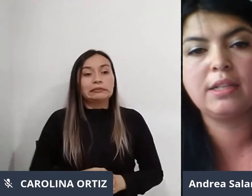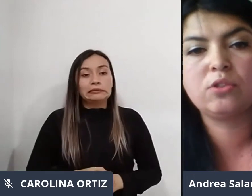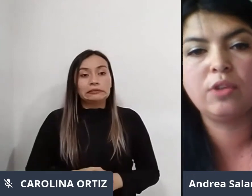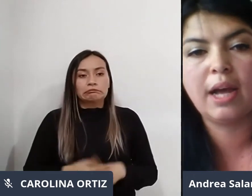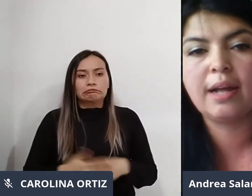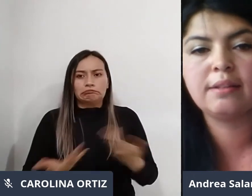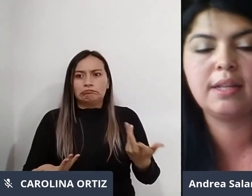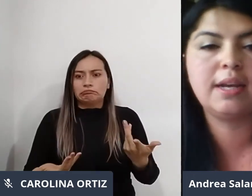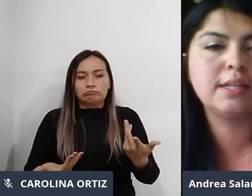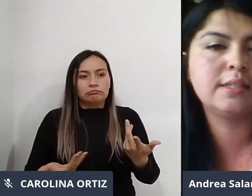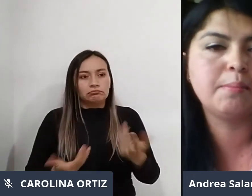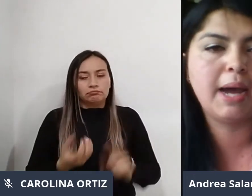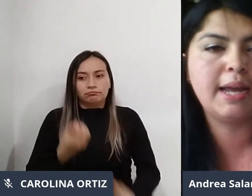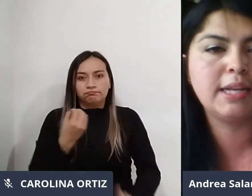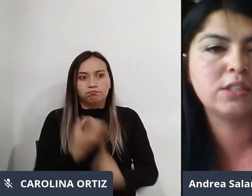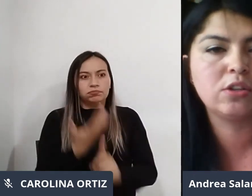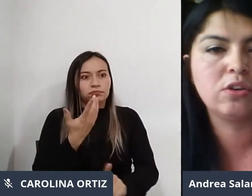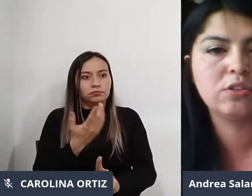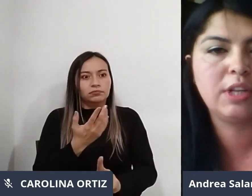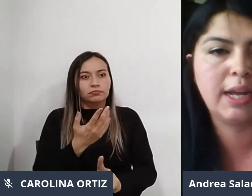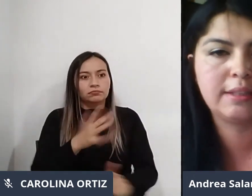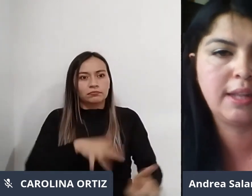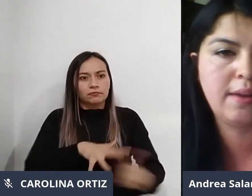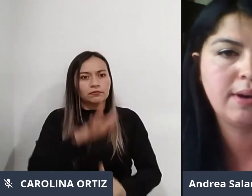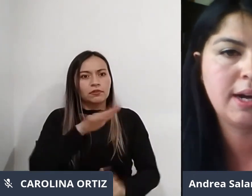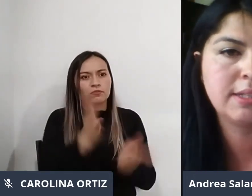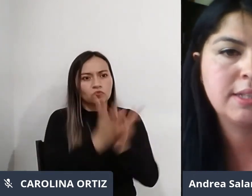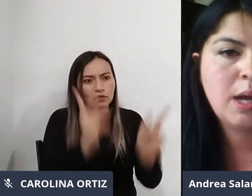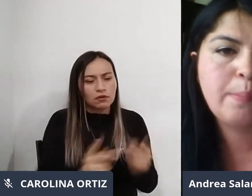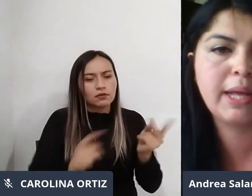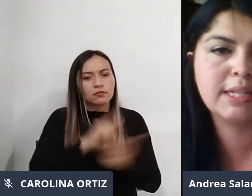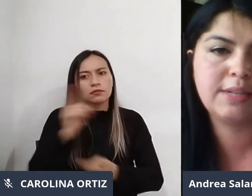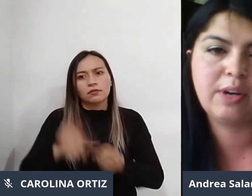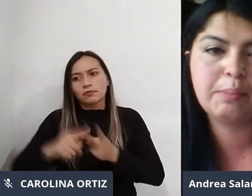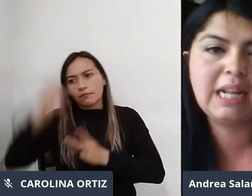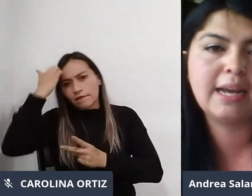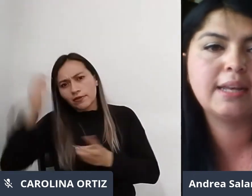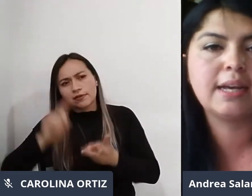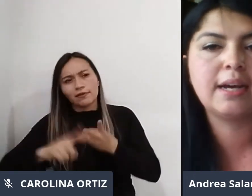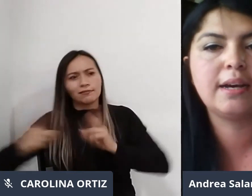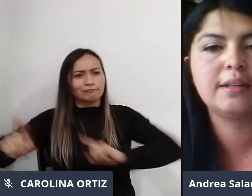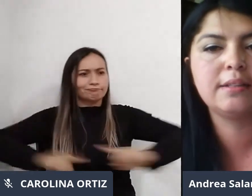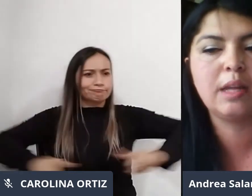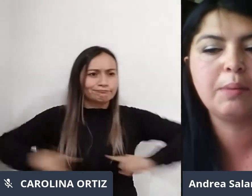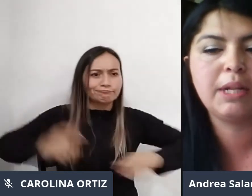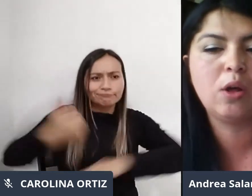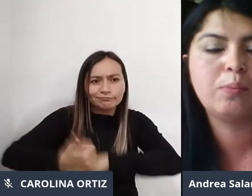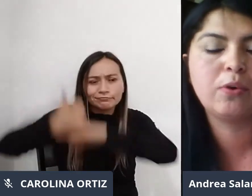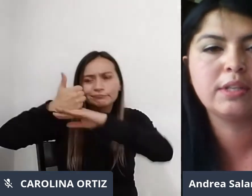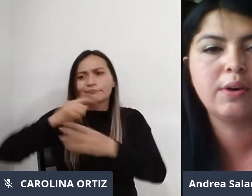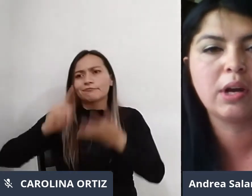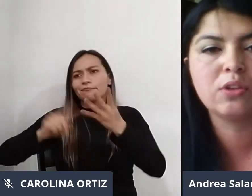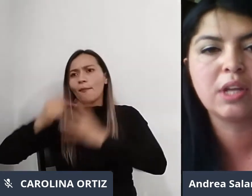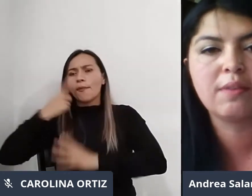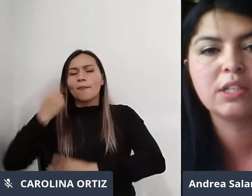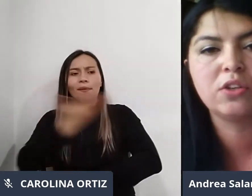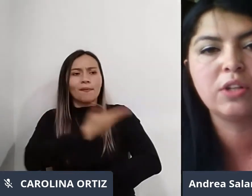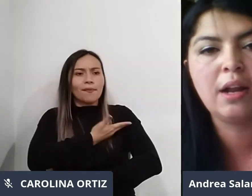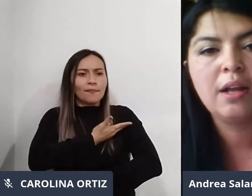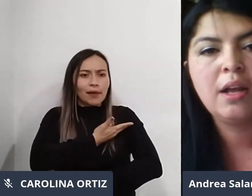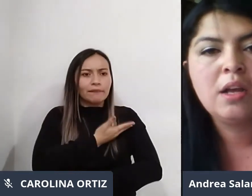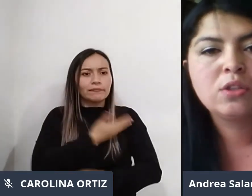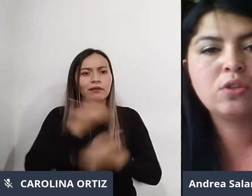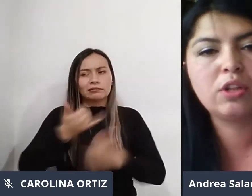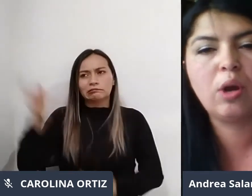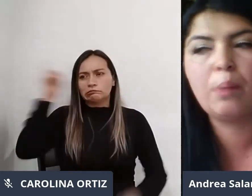para estudiantes, maestros, directivas, padres de familia, y ha terminado por llevarnos a